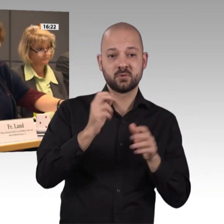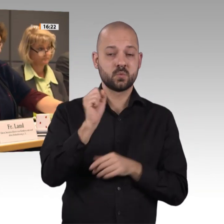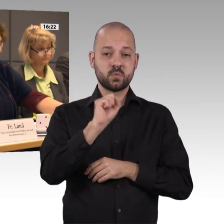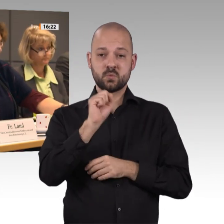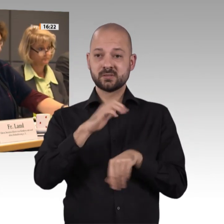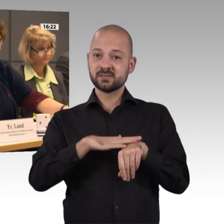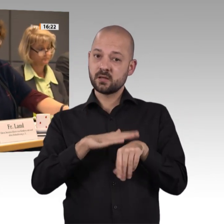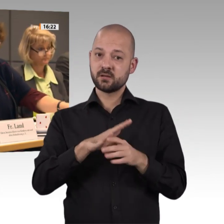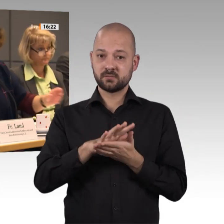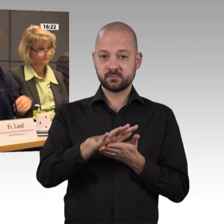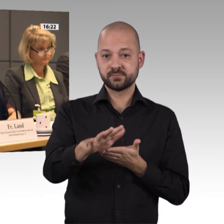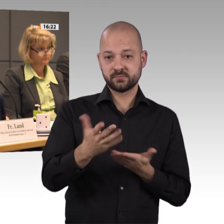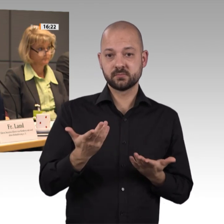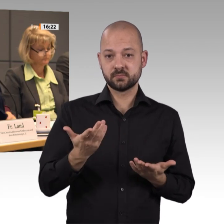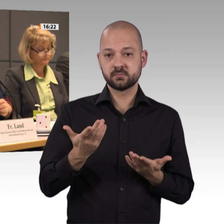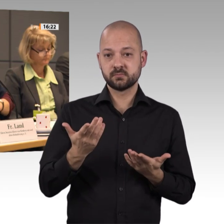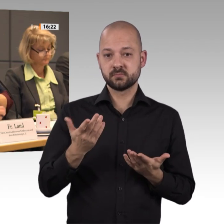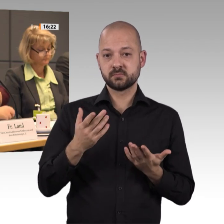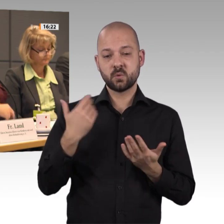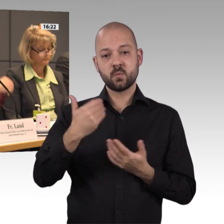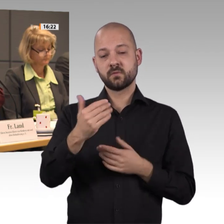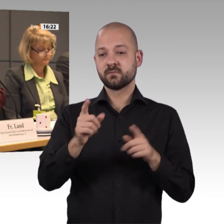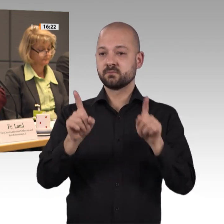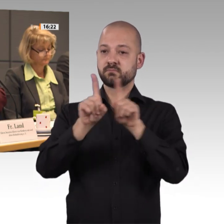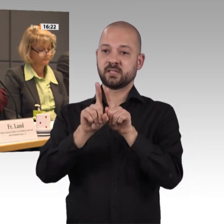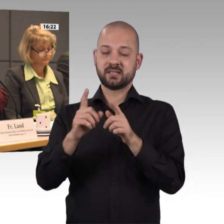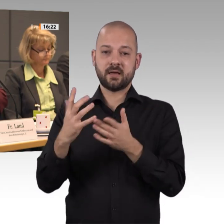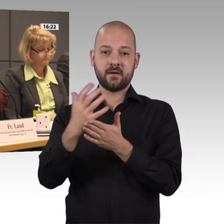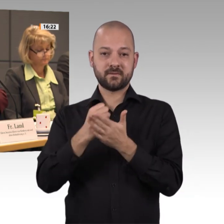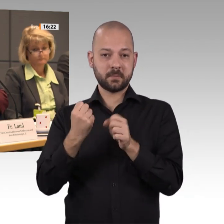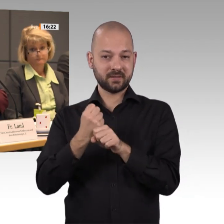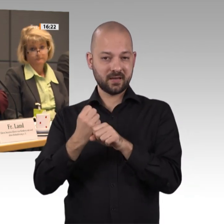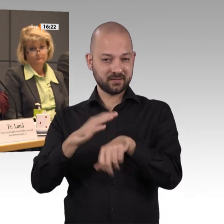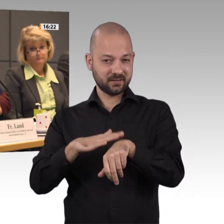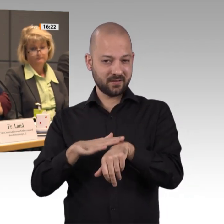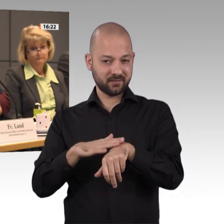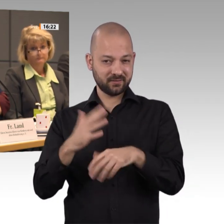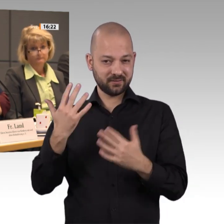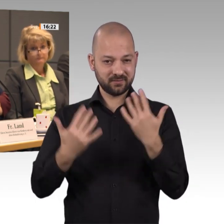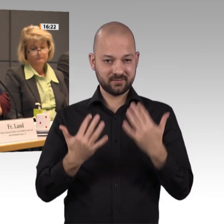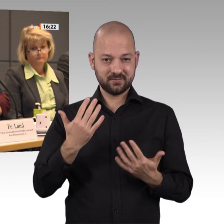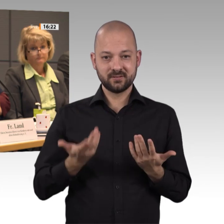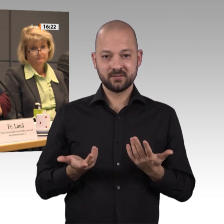Jahre hinweg bestätigen, also der in der Folge auch noch zu chronischen Erkrankungen der Eltern führen kann.